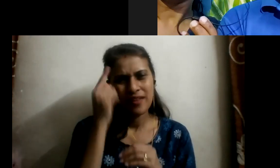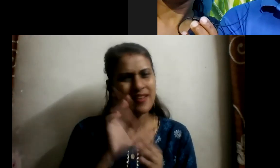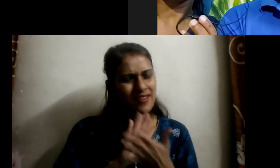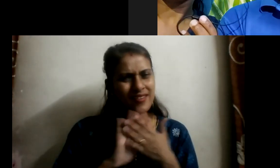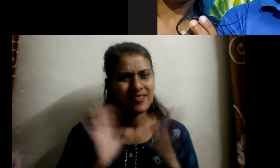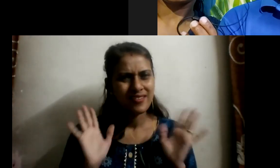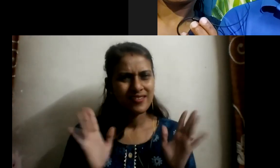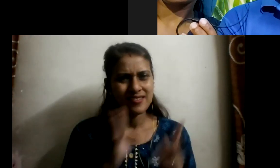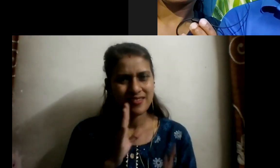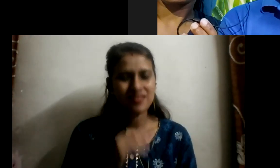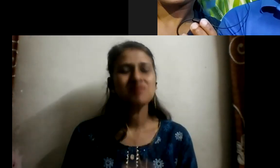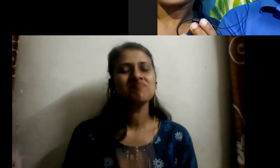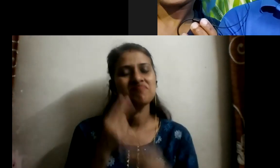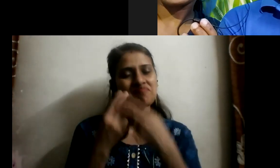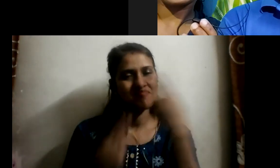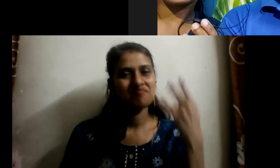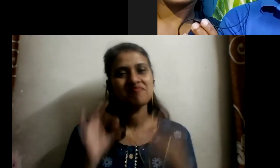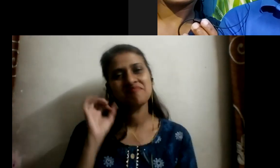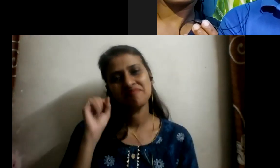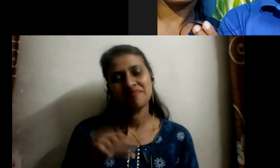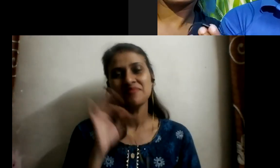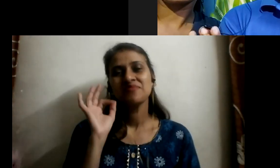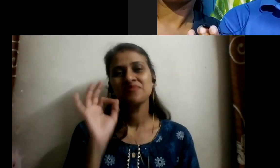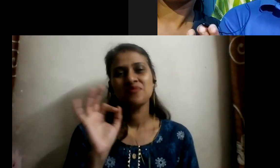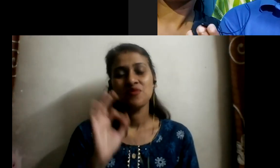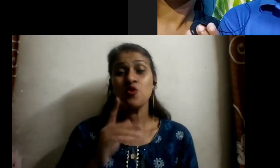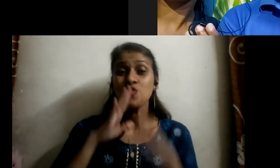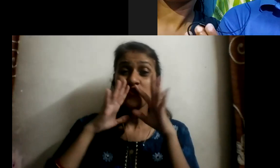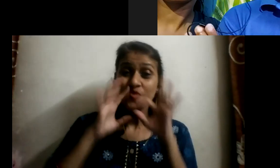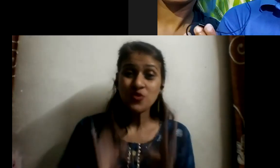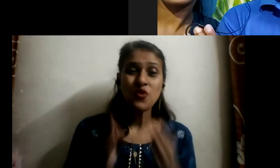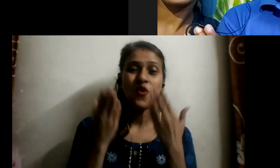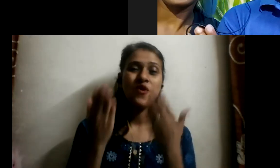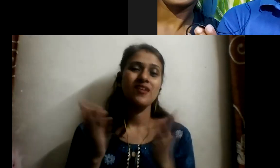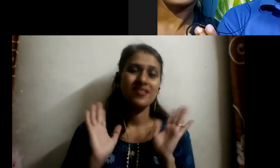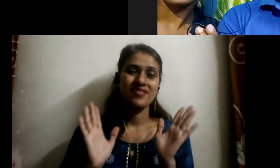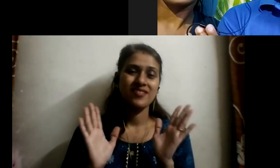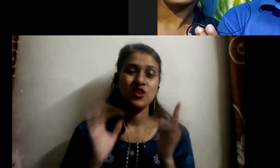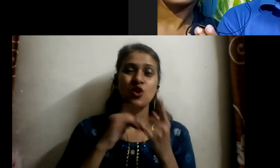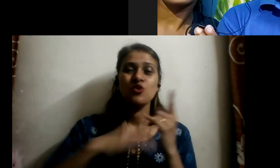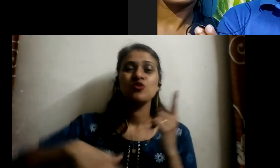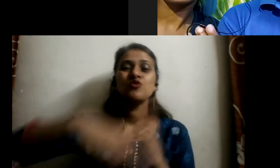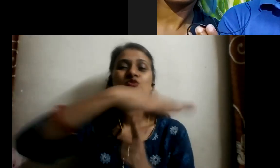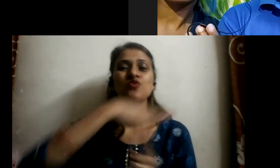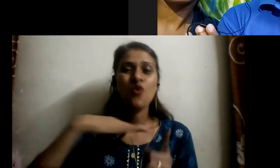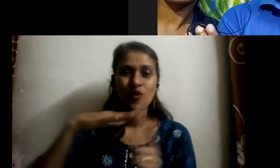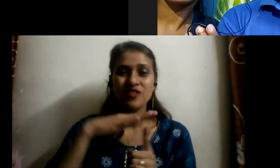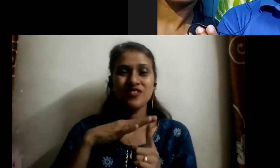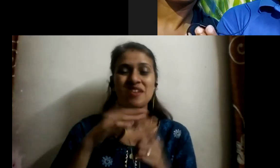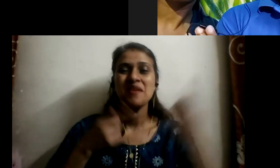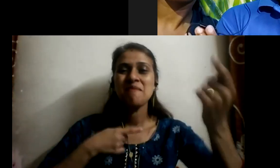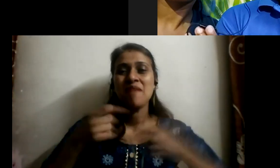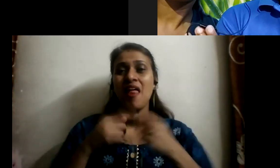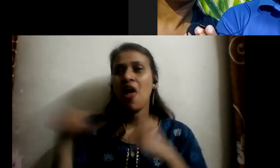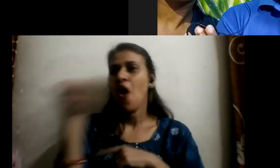आई जस्ट हर्ड अ रियल सोशल एंटरप्रेन्योर, आई थिंक सब लोग तो वीडियो ऑफ है, सो आई डोंट इवन नो योर